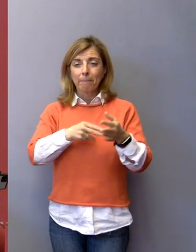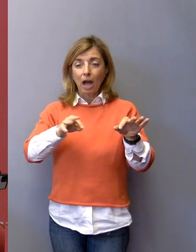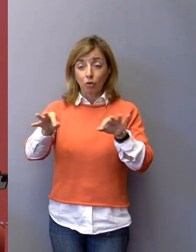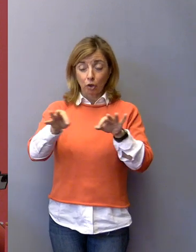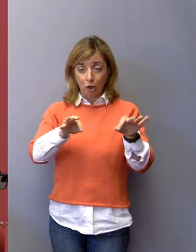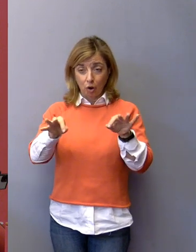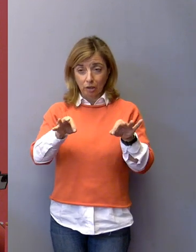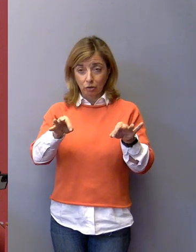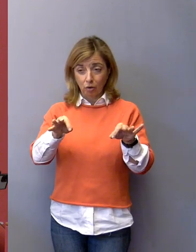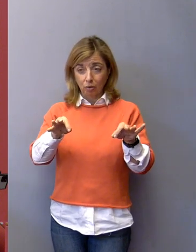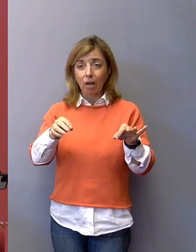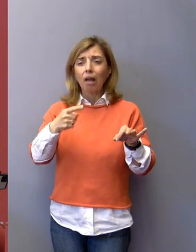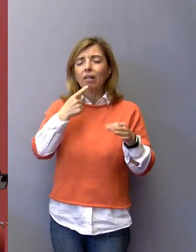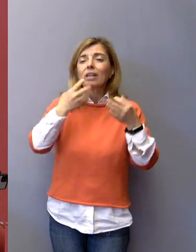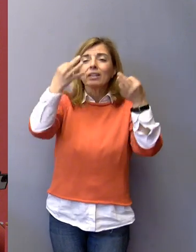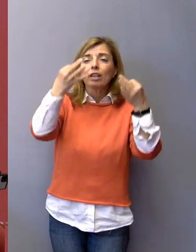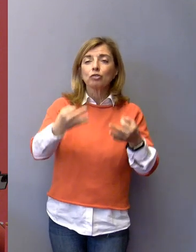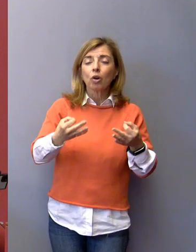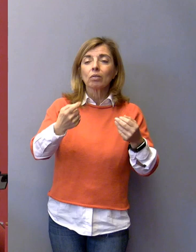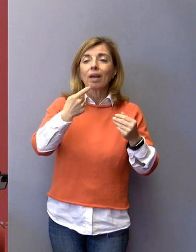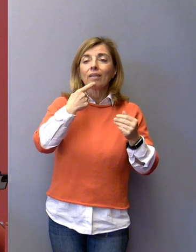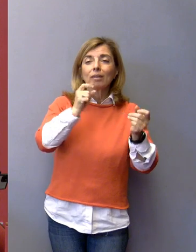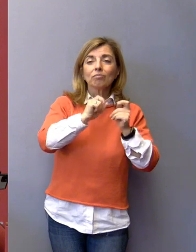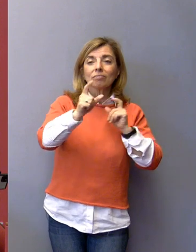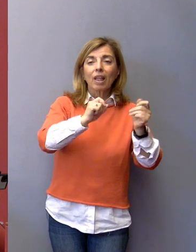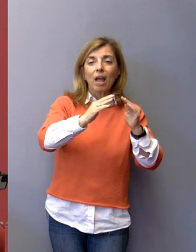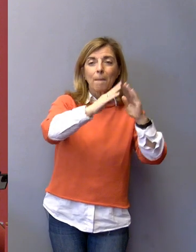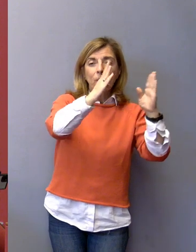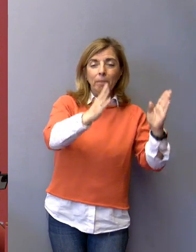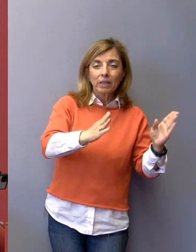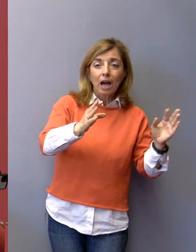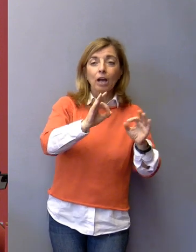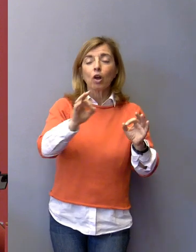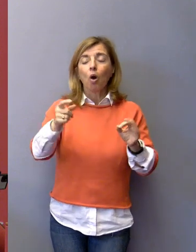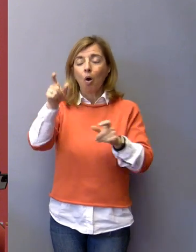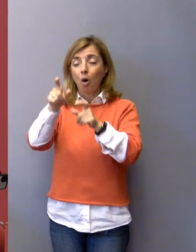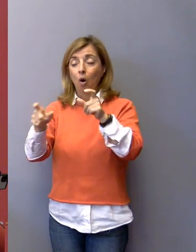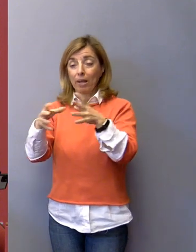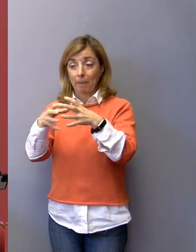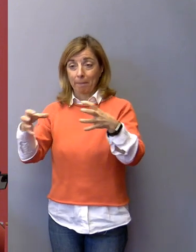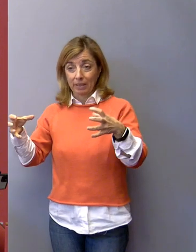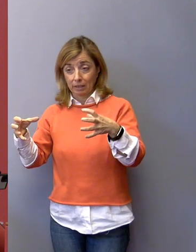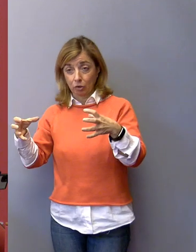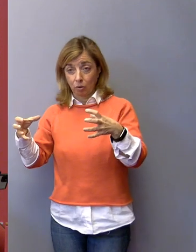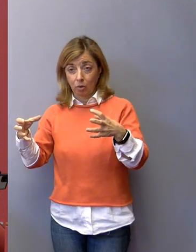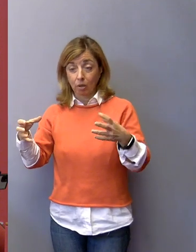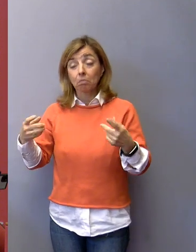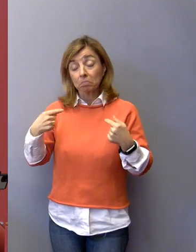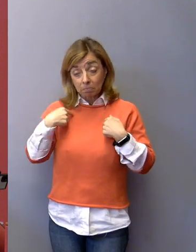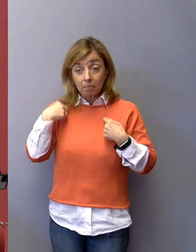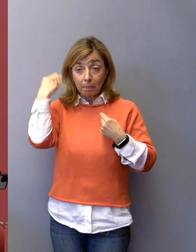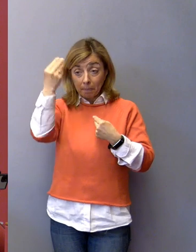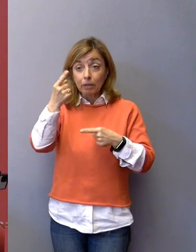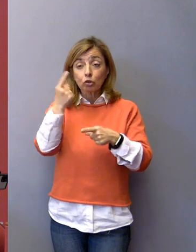Gli immobiliaristi o gli imprenditori come dovrebbe essere invece dovrebbero essere i cittadini si